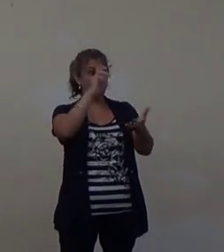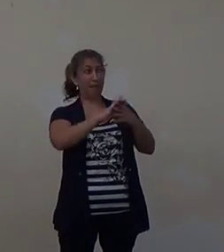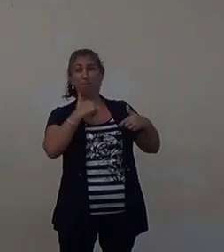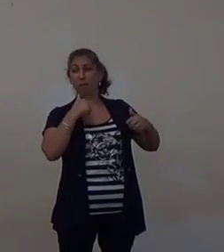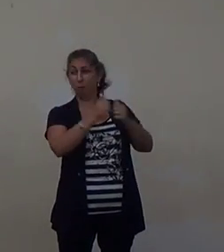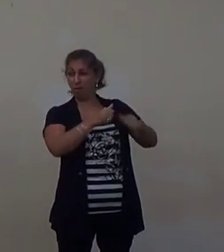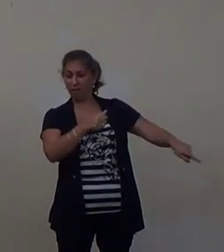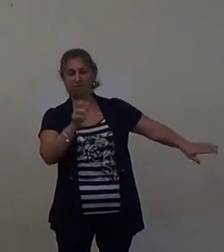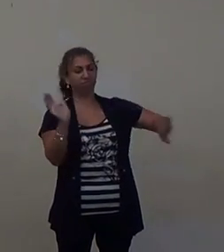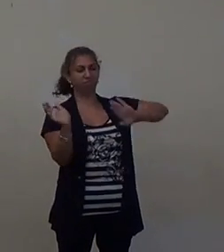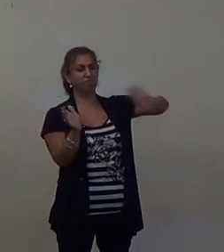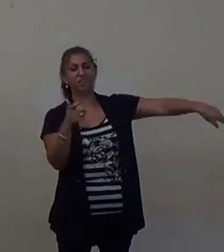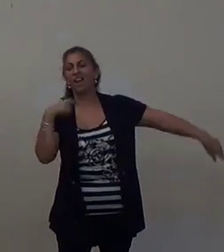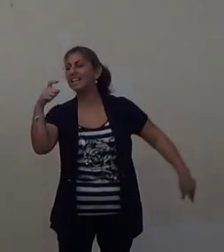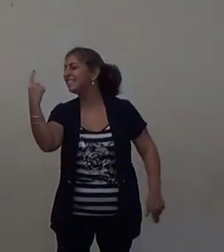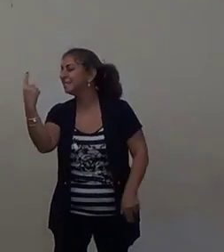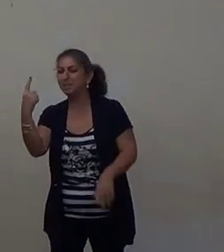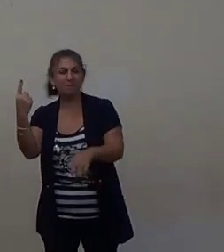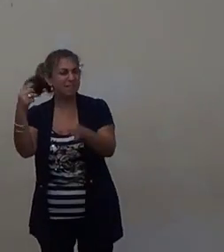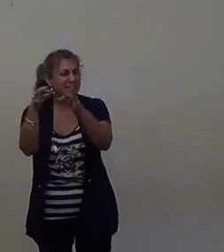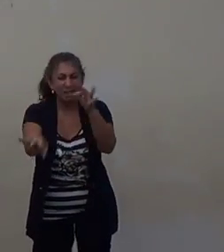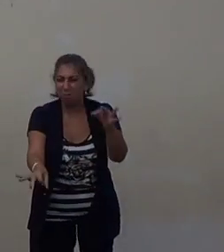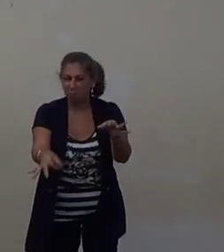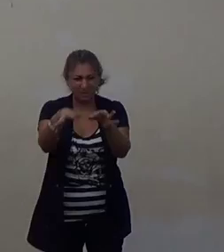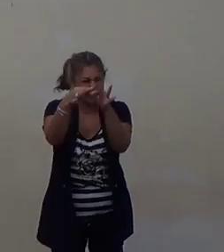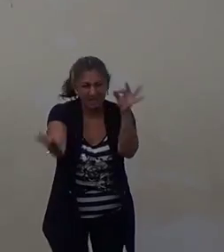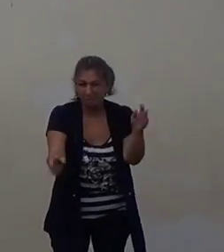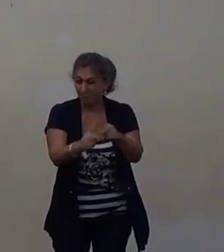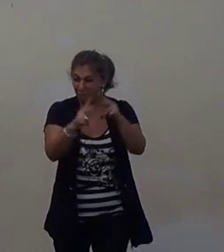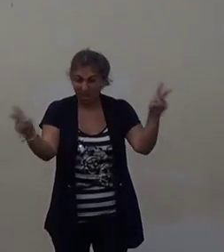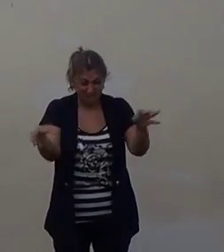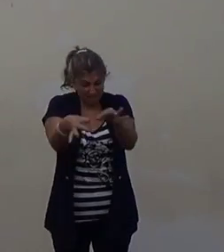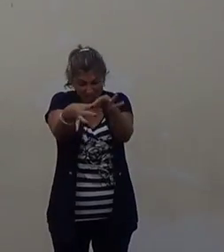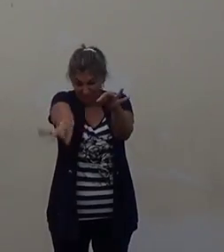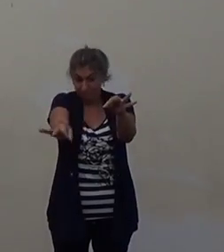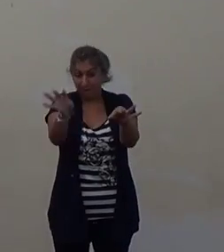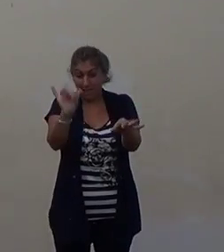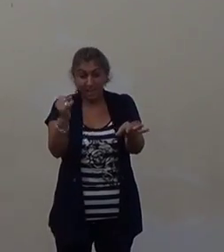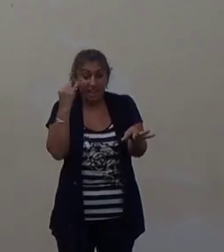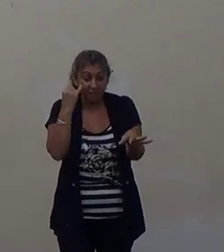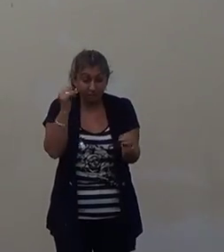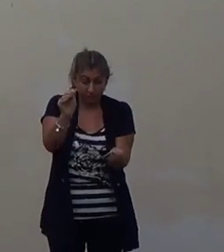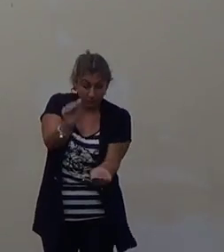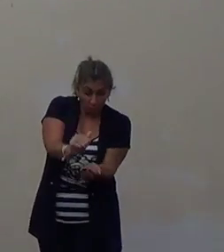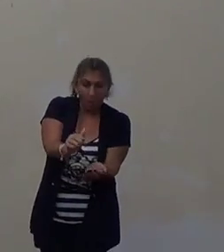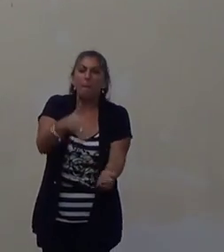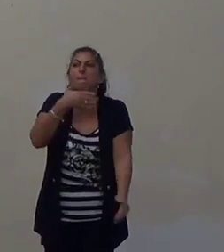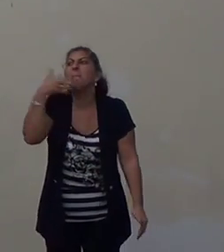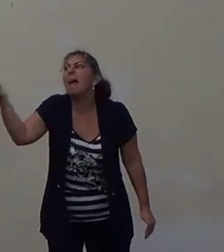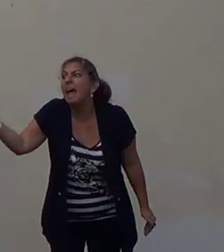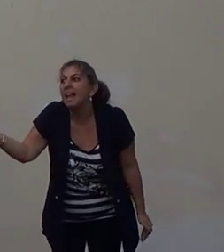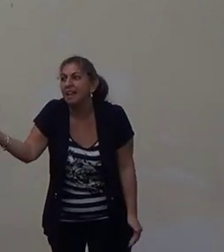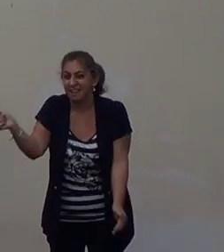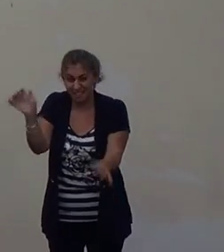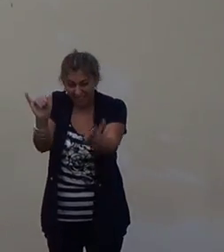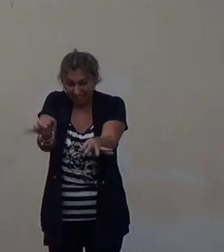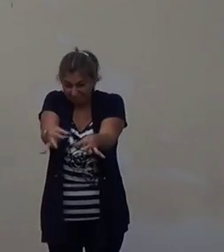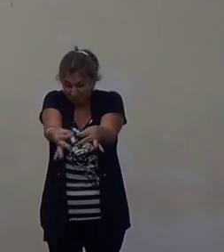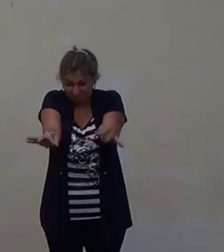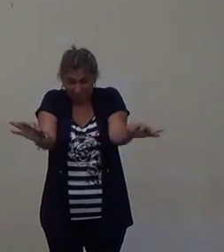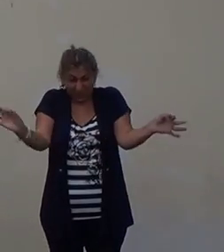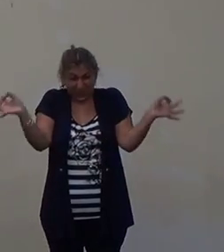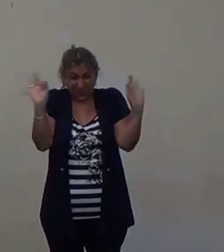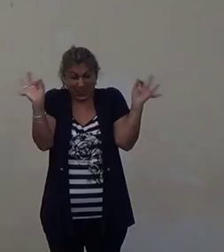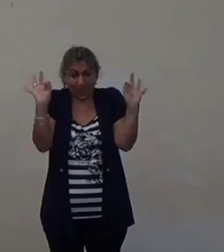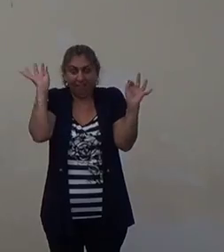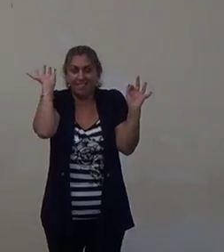necesito algo simple, lo más simple. Es más, si Moisés tenía algo más chiquito, usaba eso, si tenía otra cosa ahí, de cualquier cosa que sea,